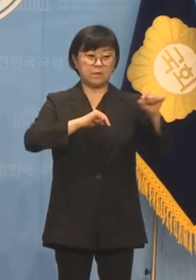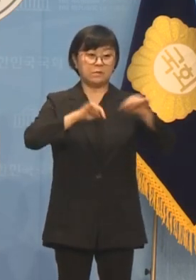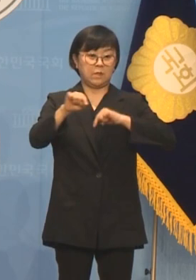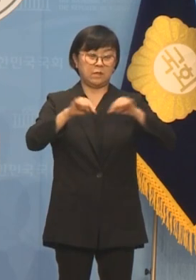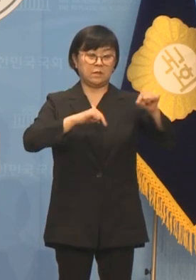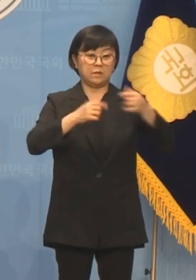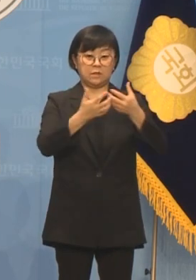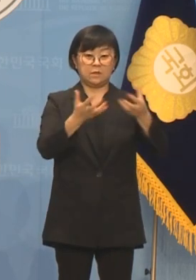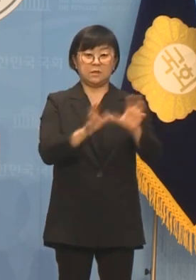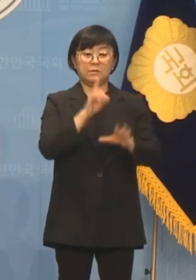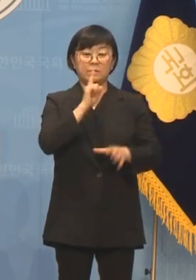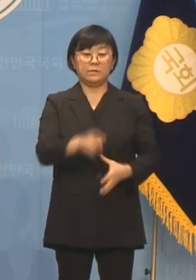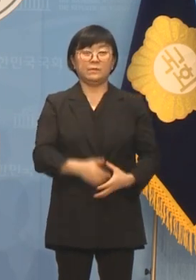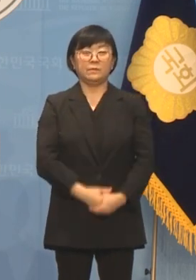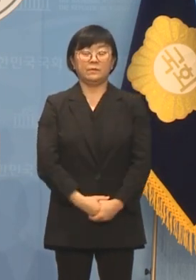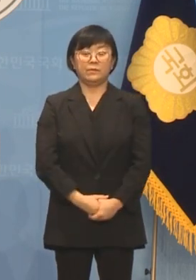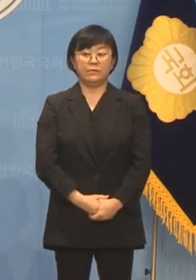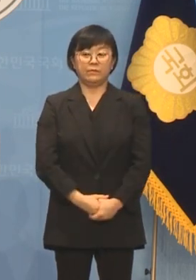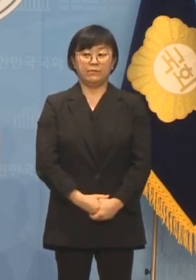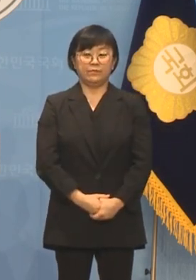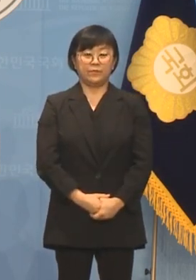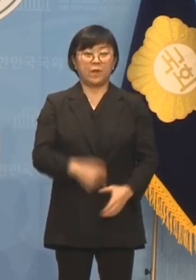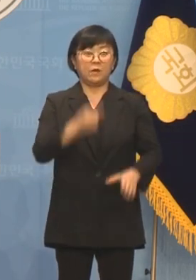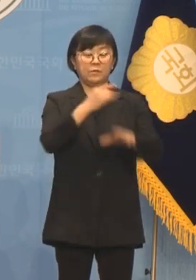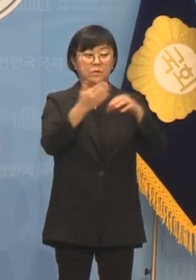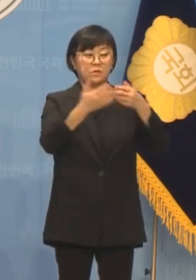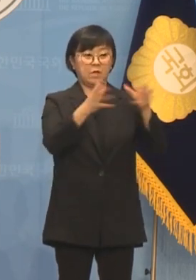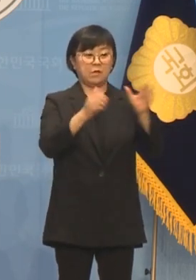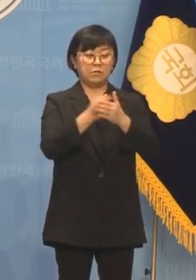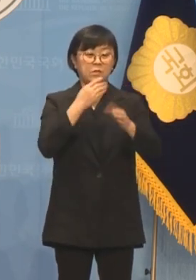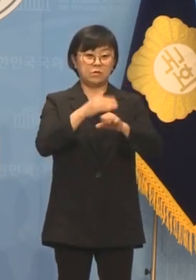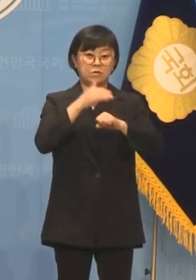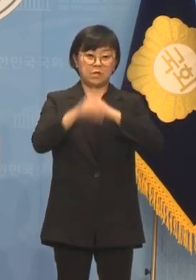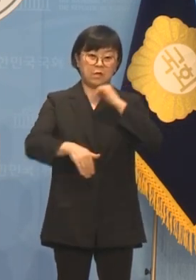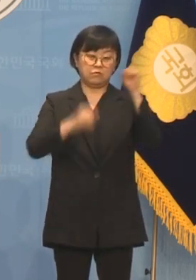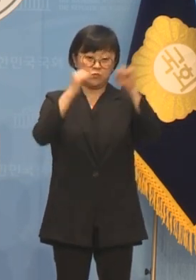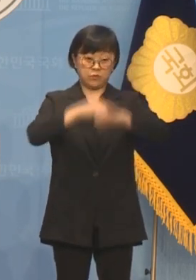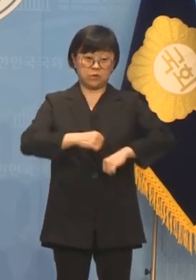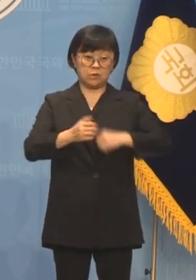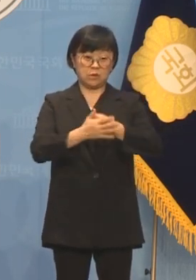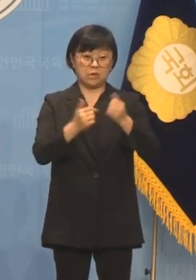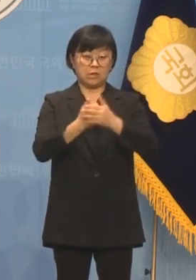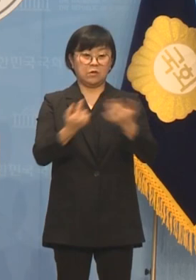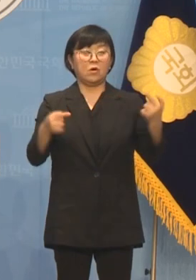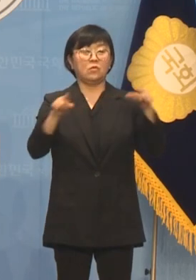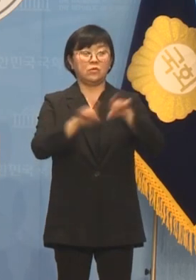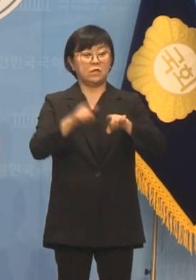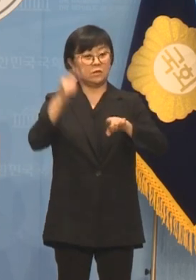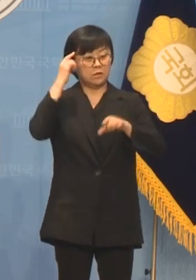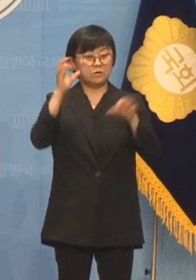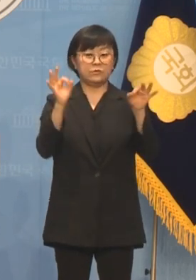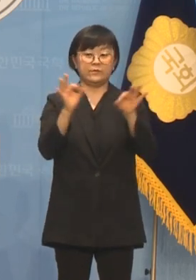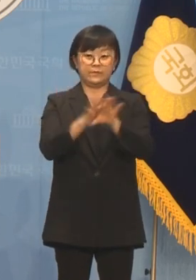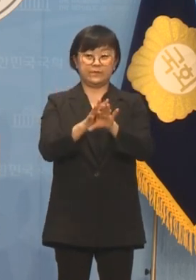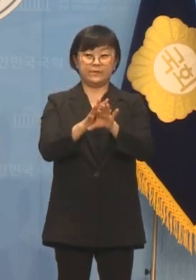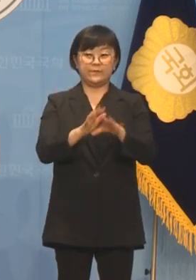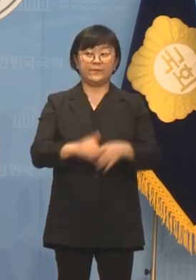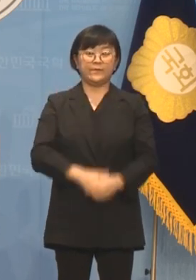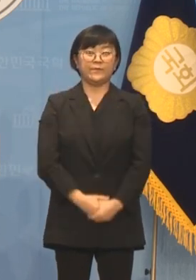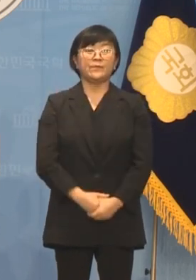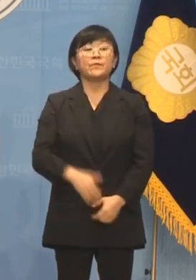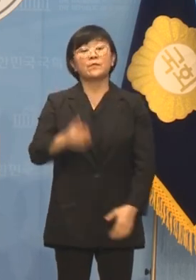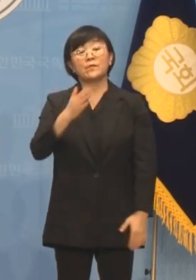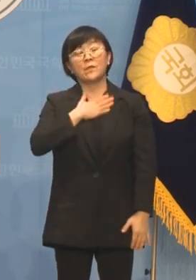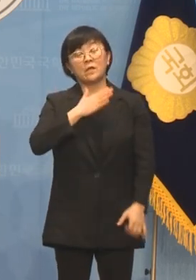정당이 되었습니다 더불어민주당은 민주주의가 무너졌고 더불어의 정신도 사라졌습니다